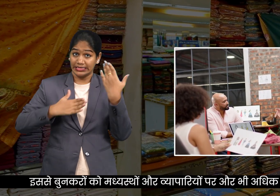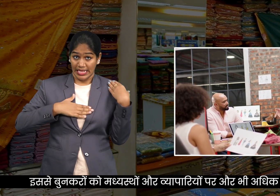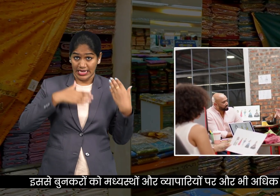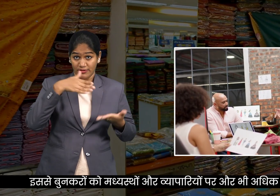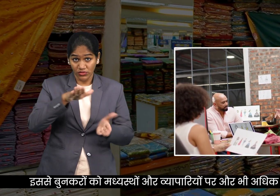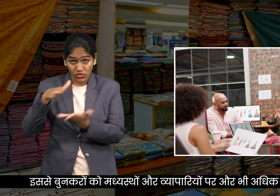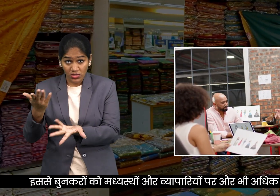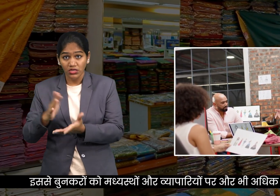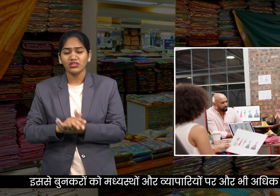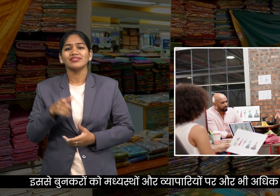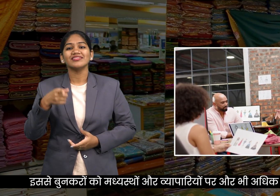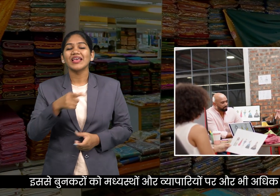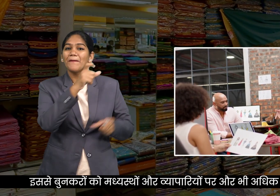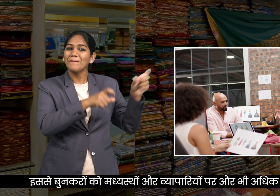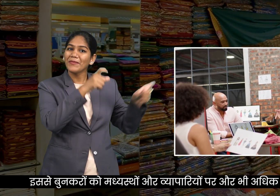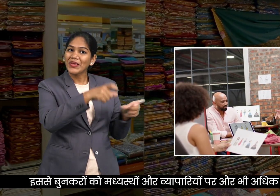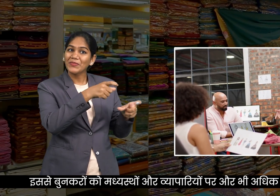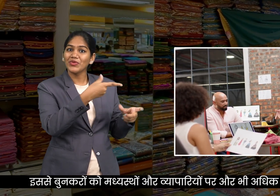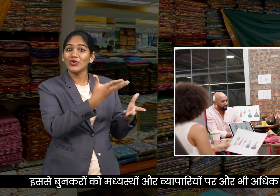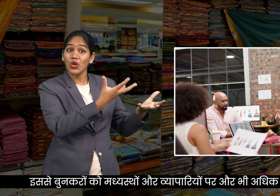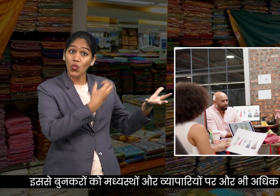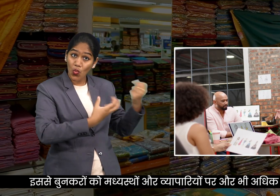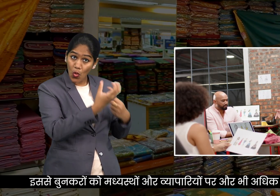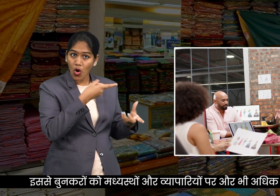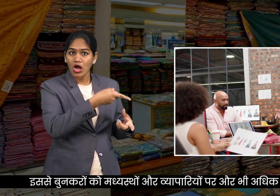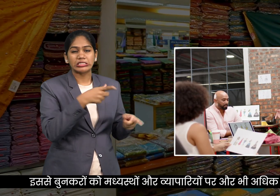पर और भी अधिक निर्भर रहना पड़ता है।